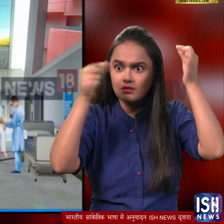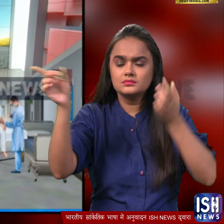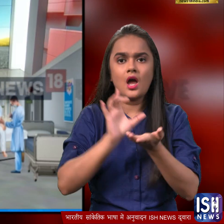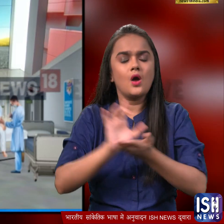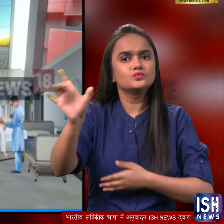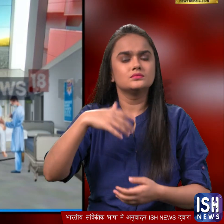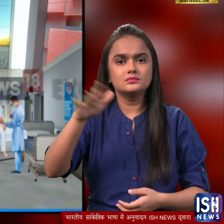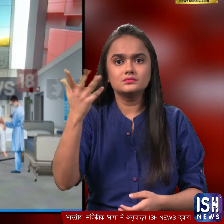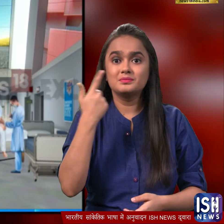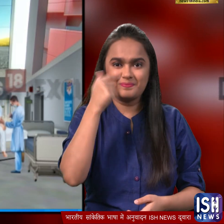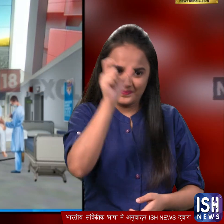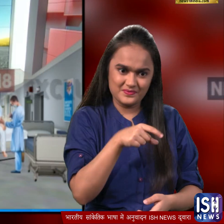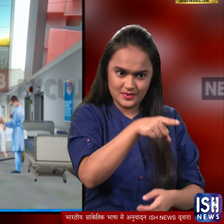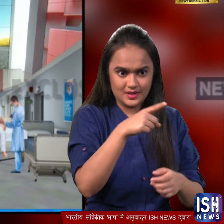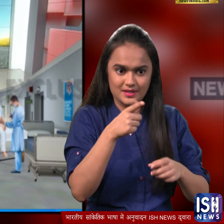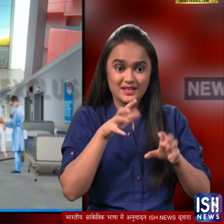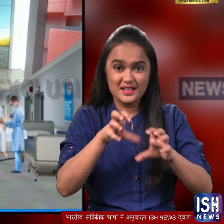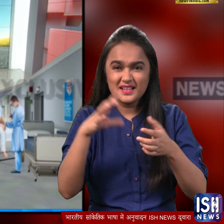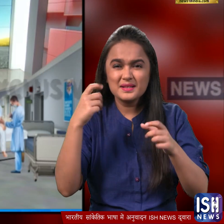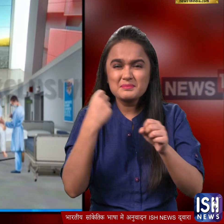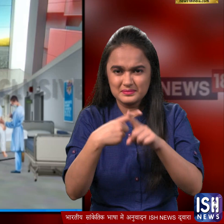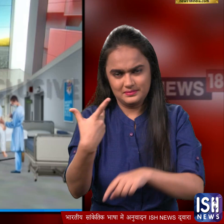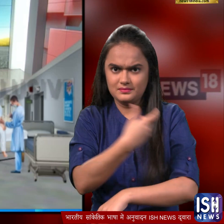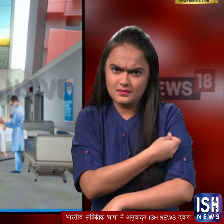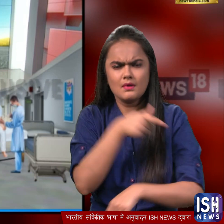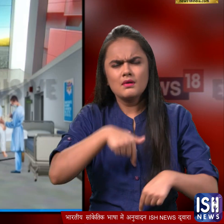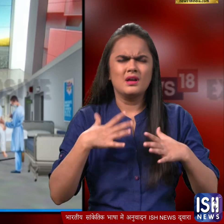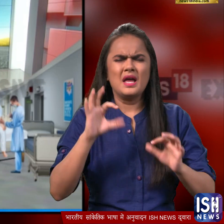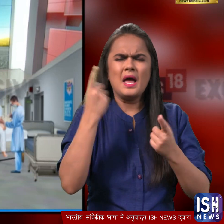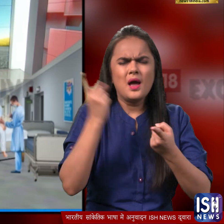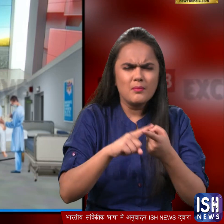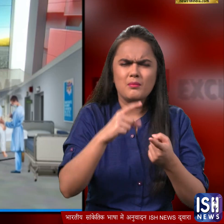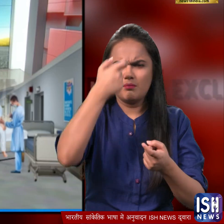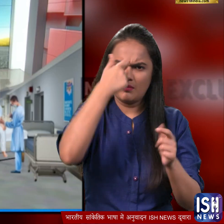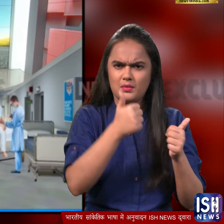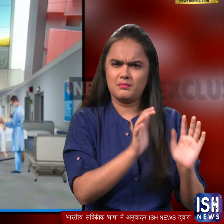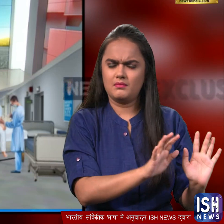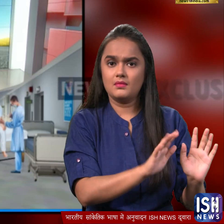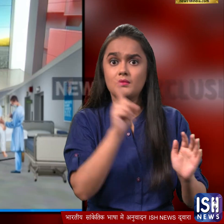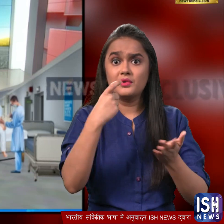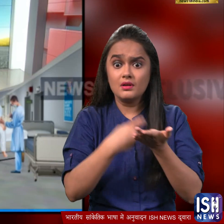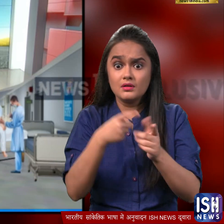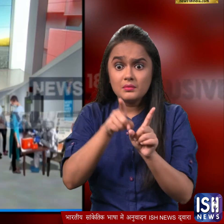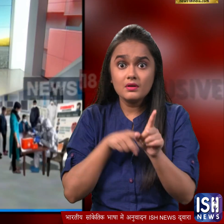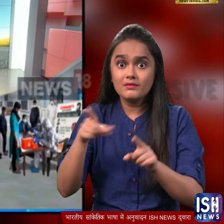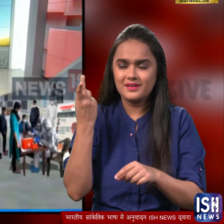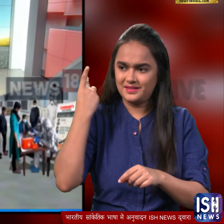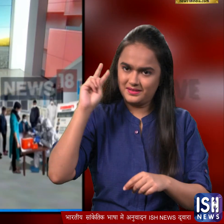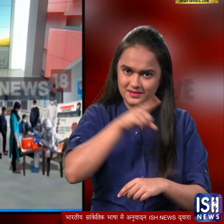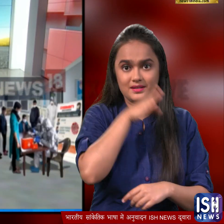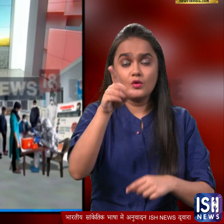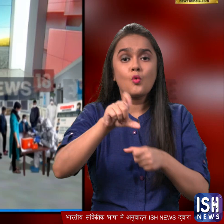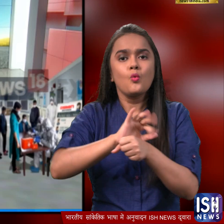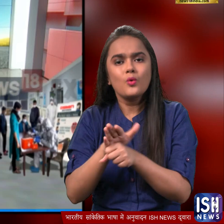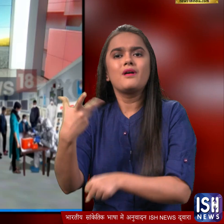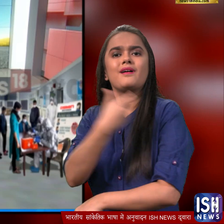डॉक्टर और नर्स को सस्पेंड कर दिया। हालांकि जिस व्यक्ति को एंटी रेबीज का टीका लगा उसकी हालत फिलहाल ठीक बताई जा रही। बताया गया कि राजकुमार यादव 2 दिन